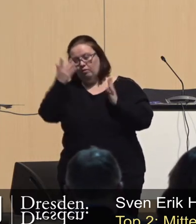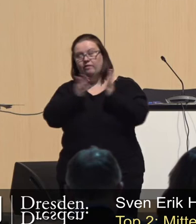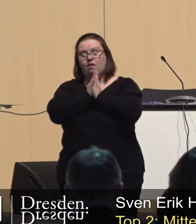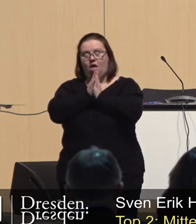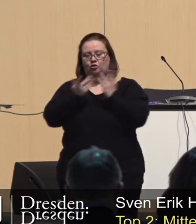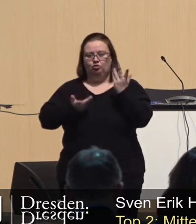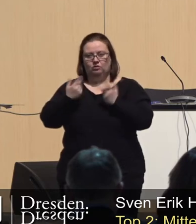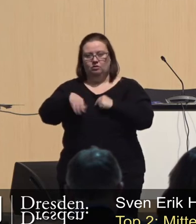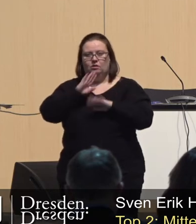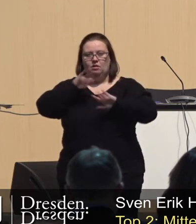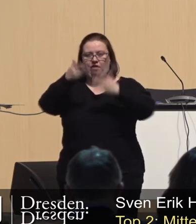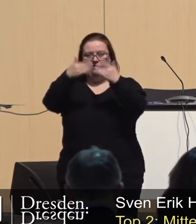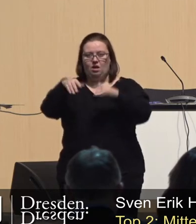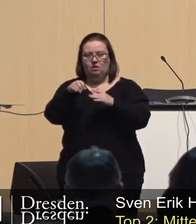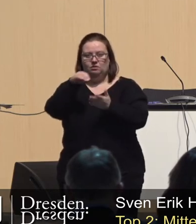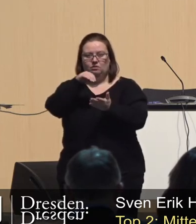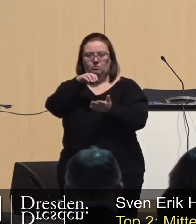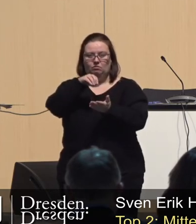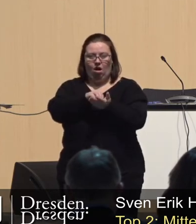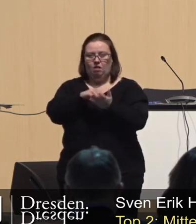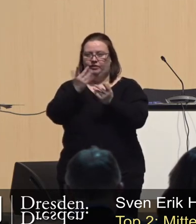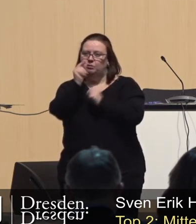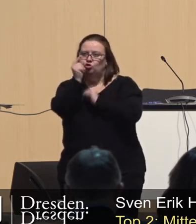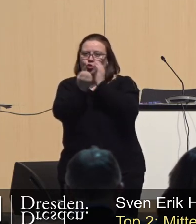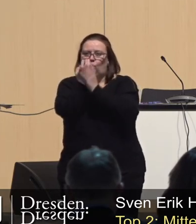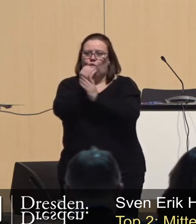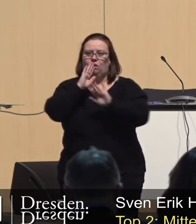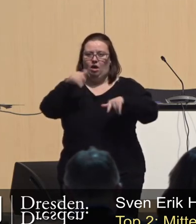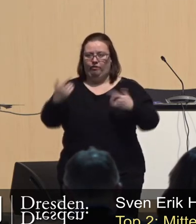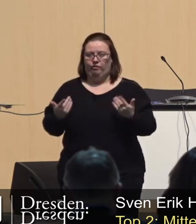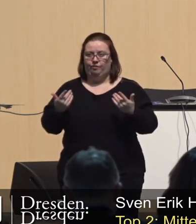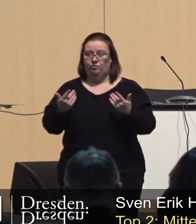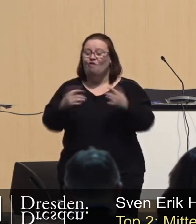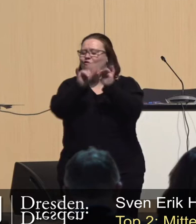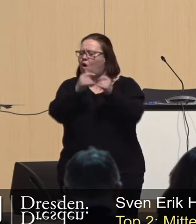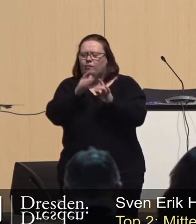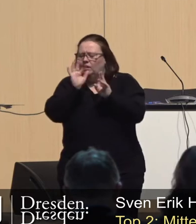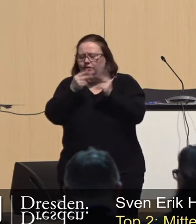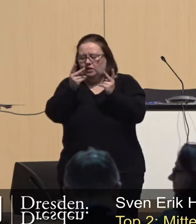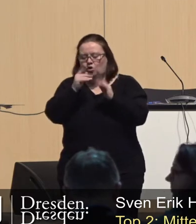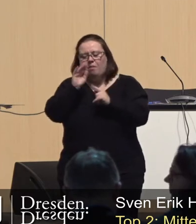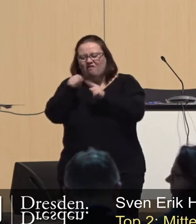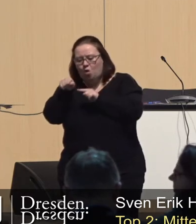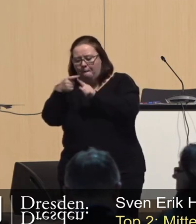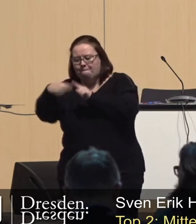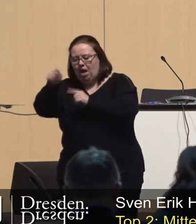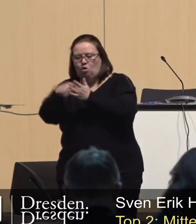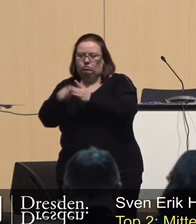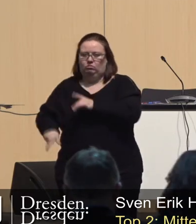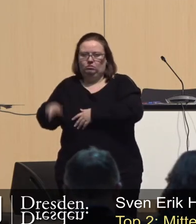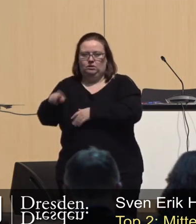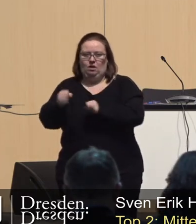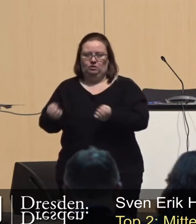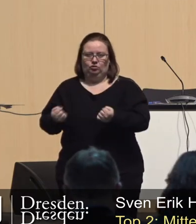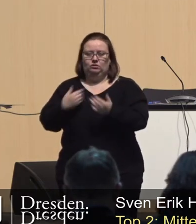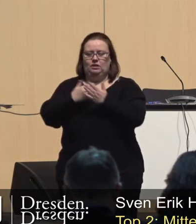es eventuell doch noch etwas Kulturvolles in der Stadt geben wird. Wie auch immer das aussehen wird. Aber für diese Mehrkosten können wir nicht aufkommen. Und